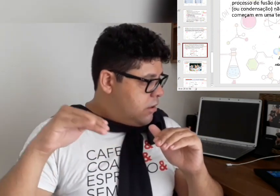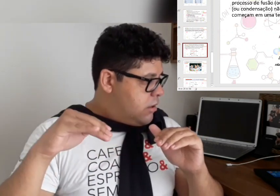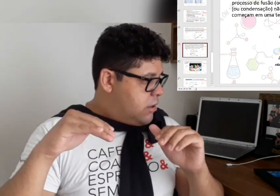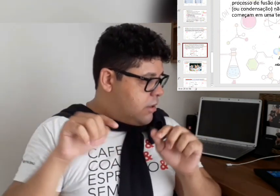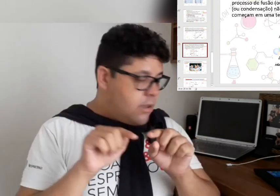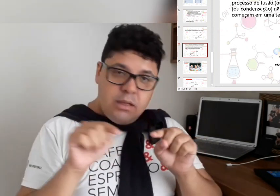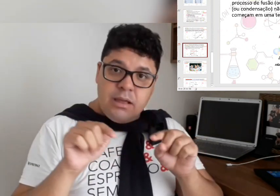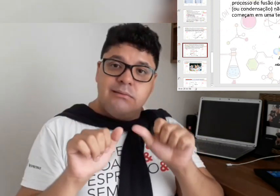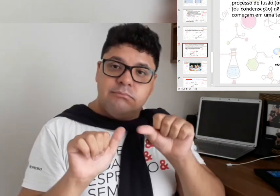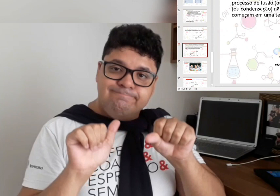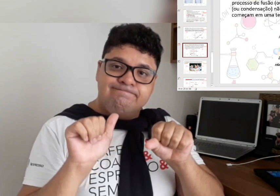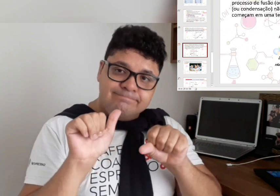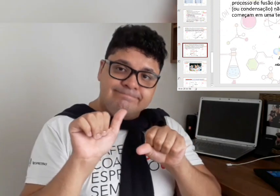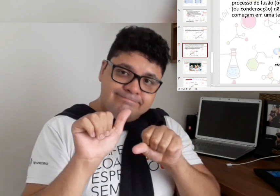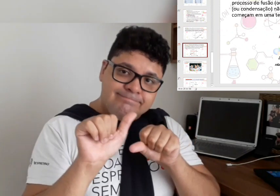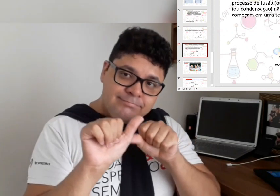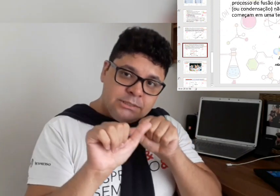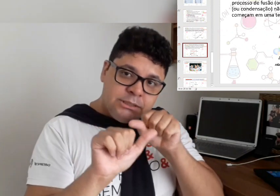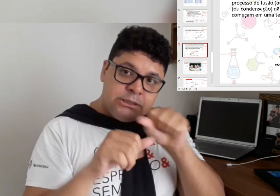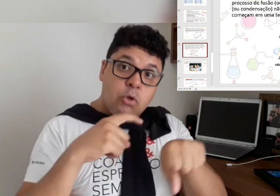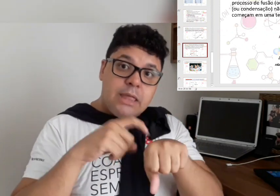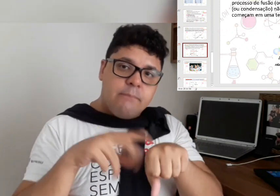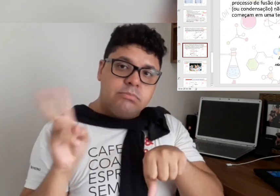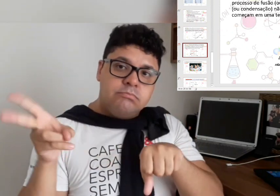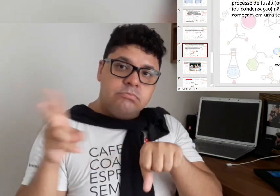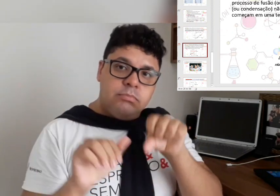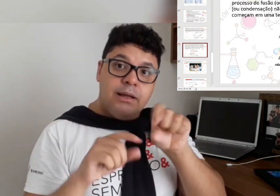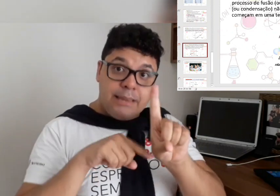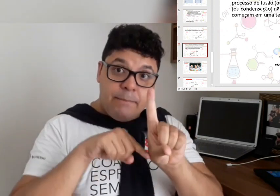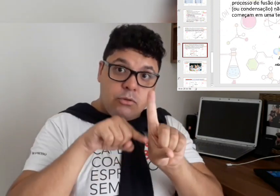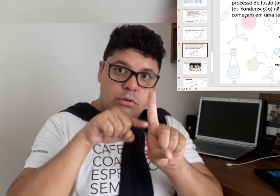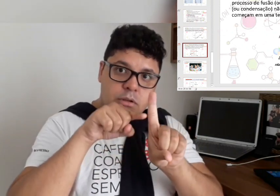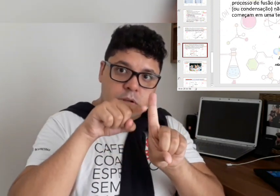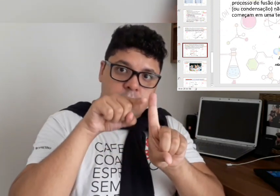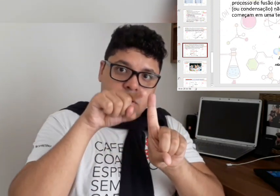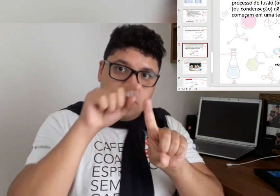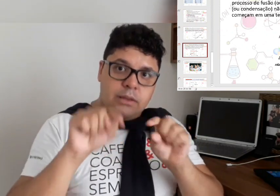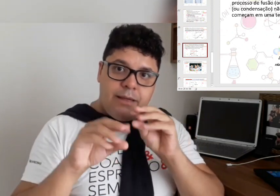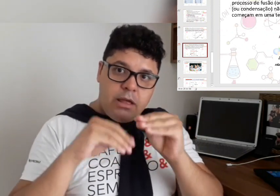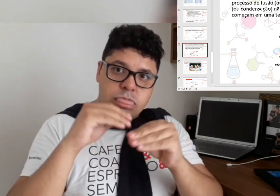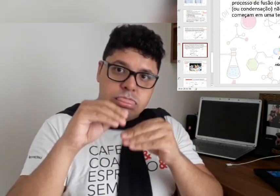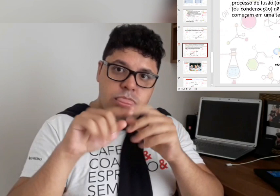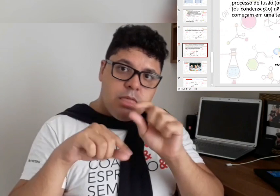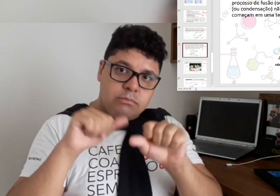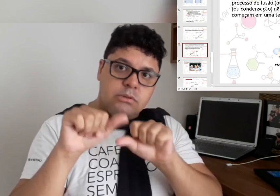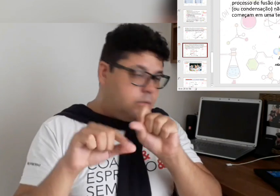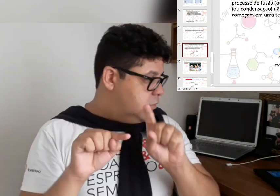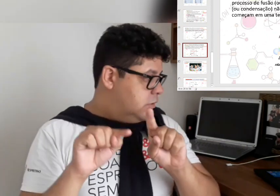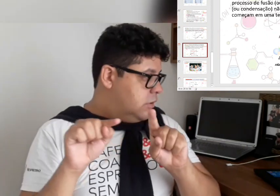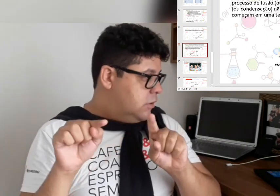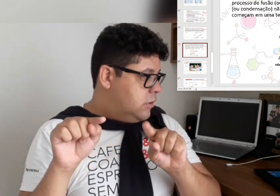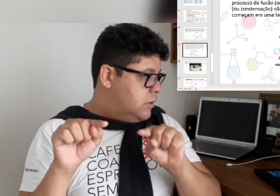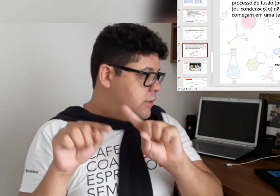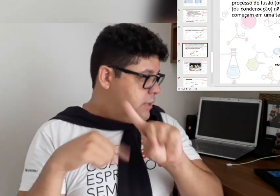vai variando, ó, ela tem uma variação. E nessa faixa aqui, ela está mudando de estado. Então, o tempo